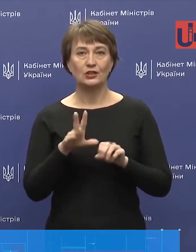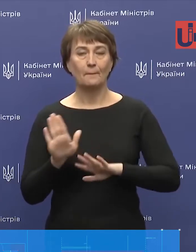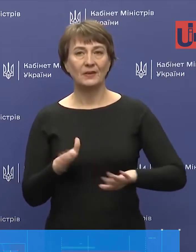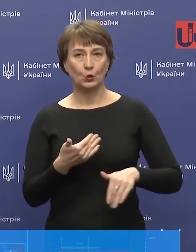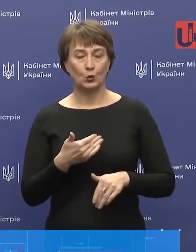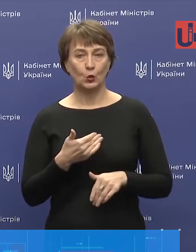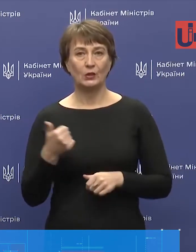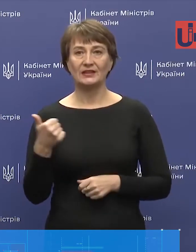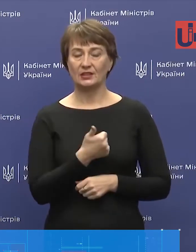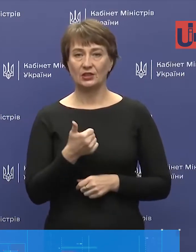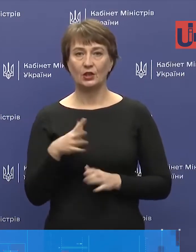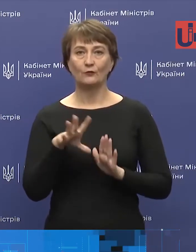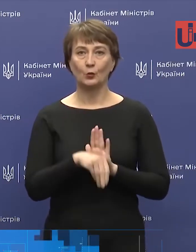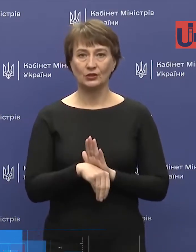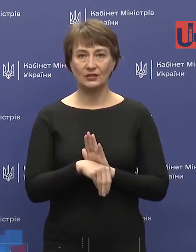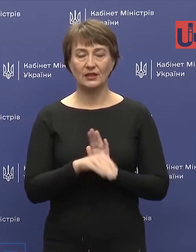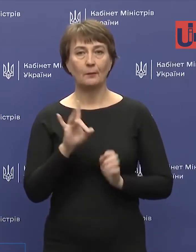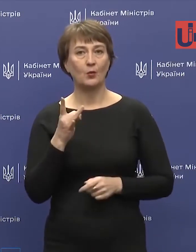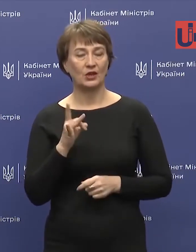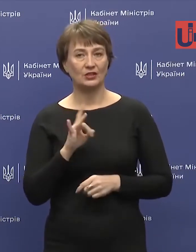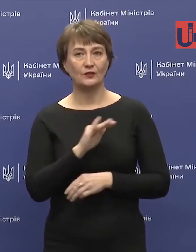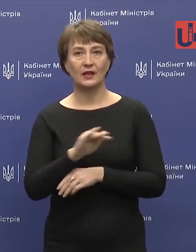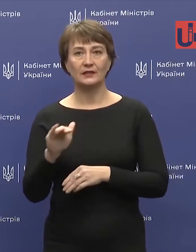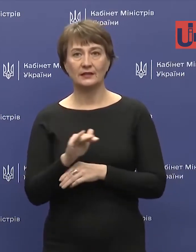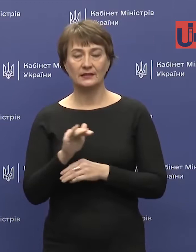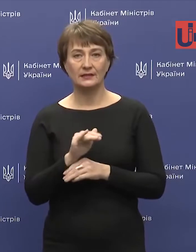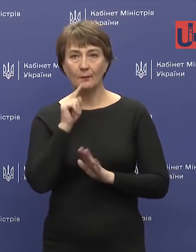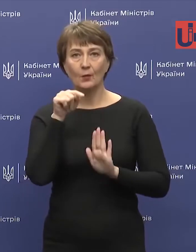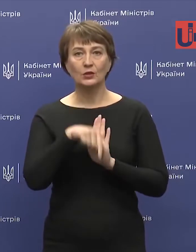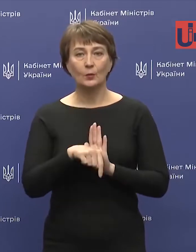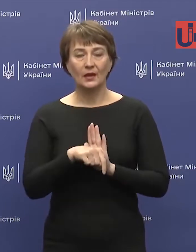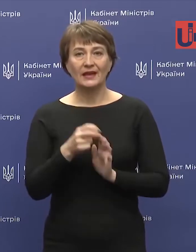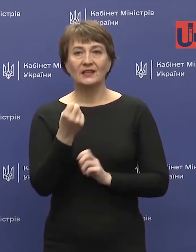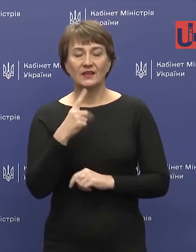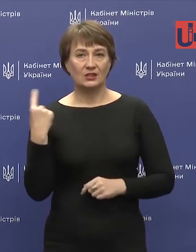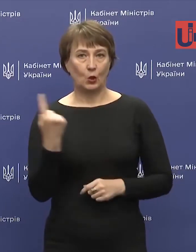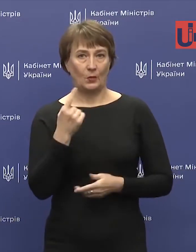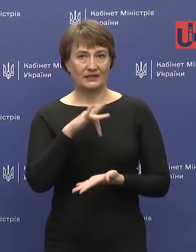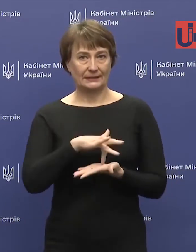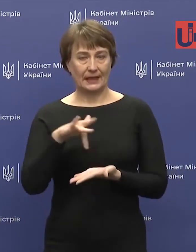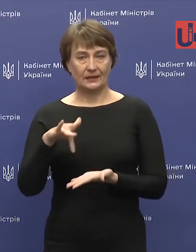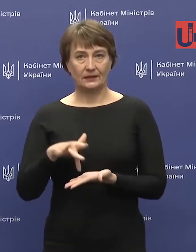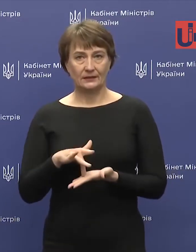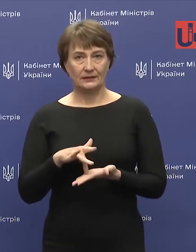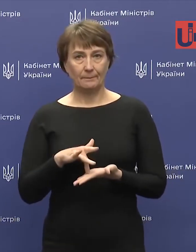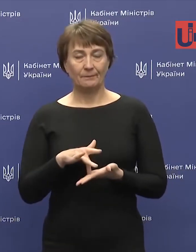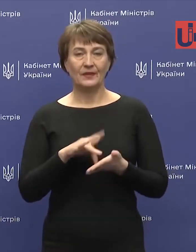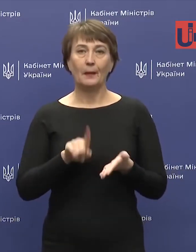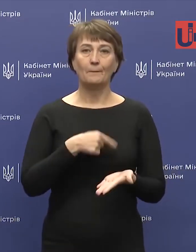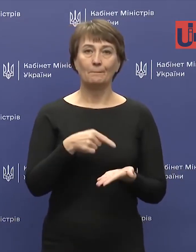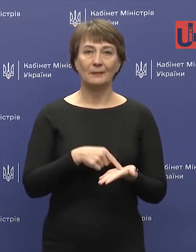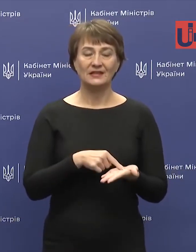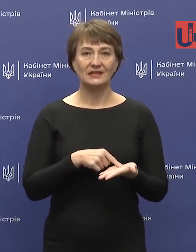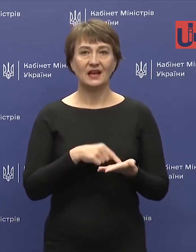В тому числі до помаранчевого рівня епідемічної небезпеки потрапляють 12 обласних центрів. Це місто Вінниця,